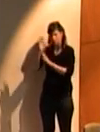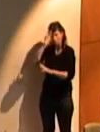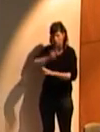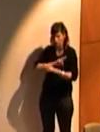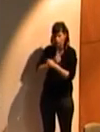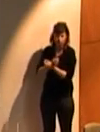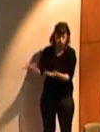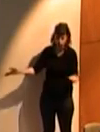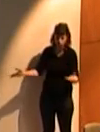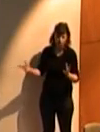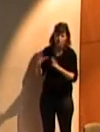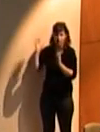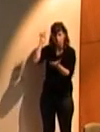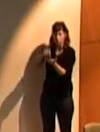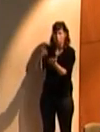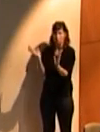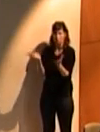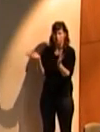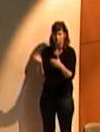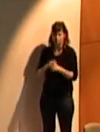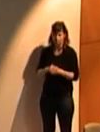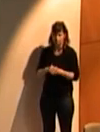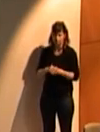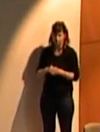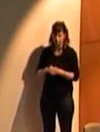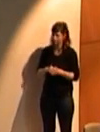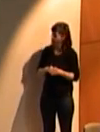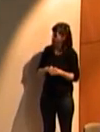interreligion dans un hôpital. Voilà, mais qui a